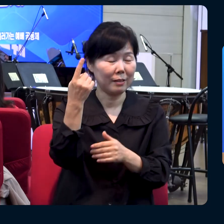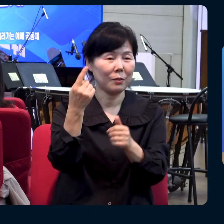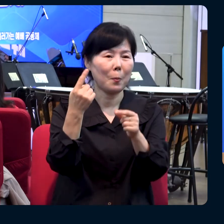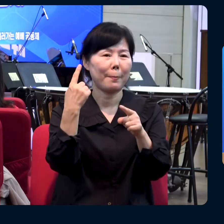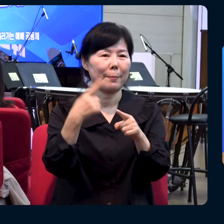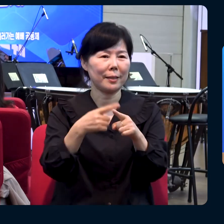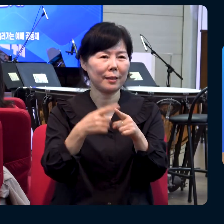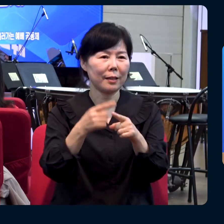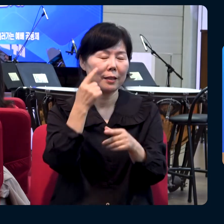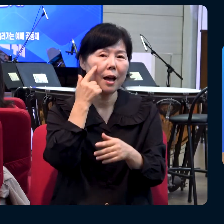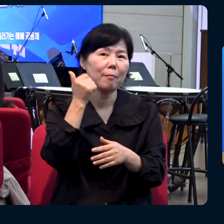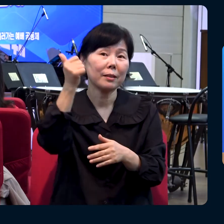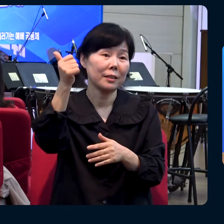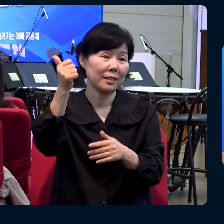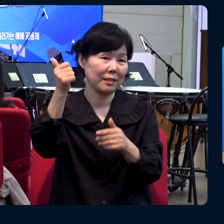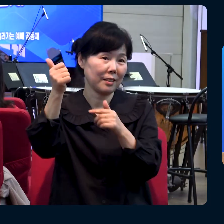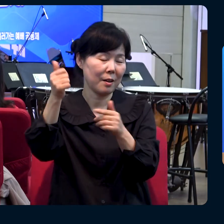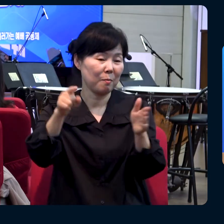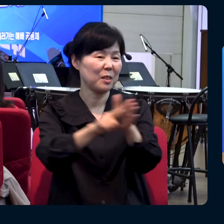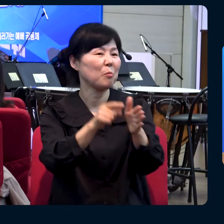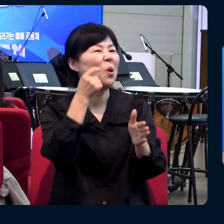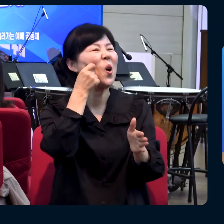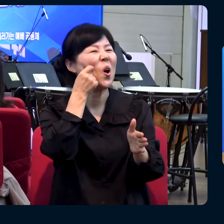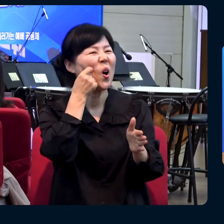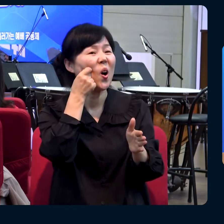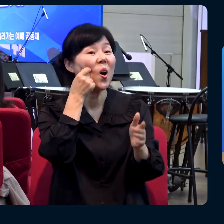다윗은 아버지에게 인정받지 못했어요.